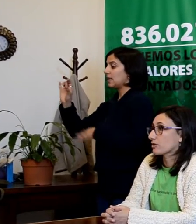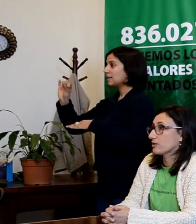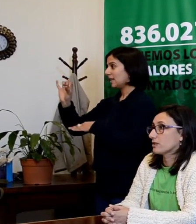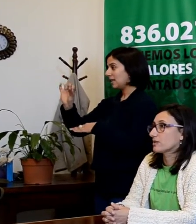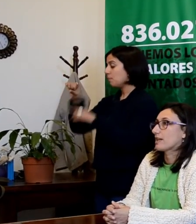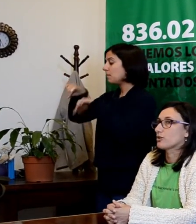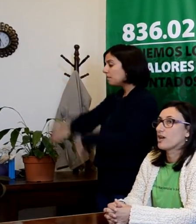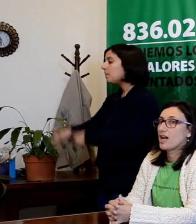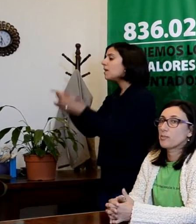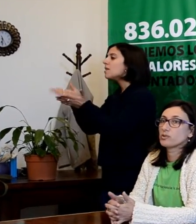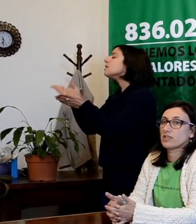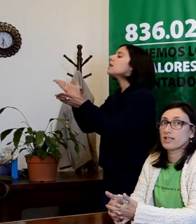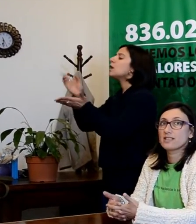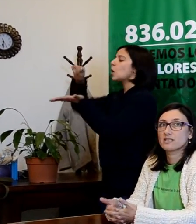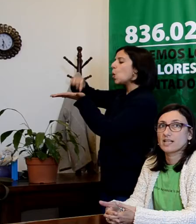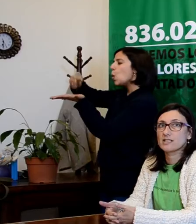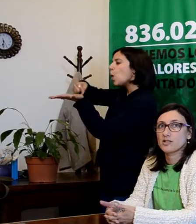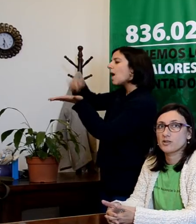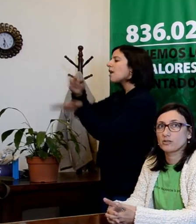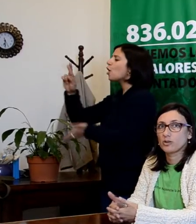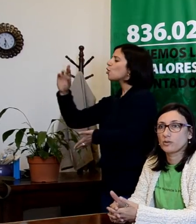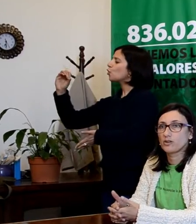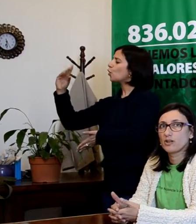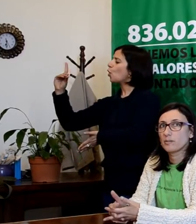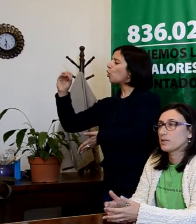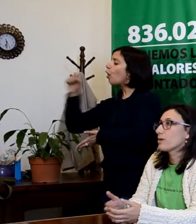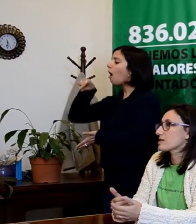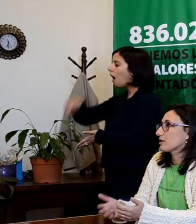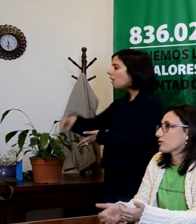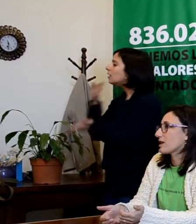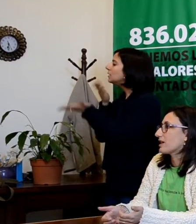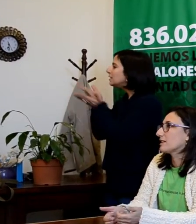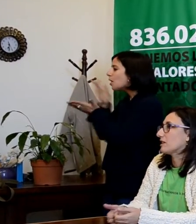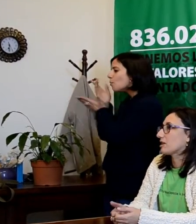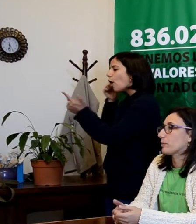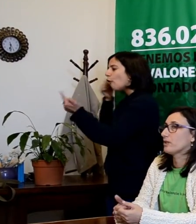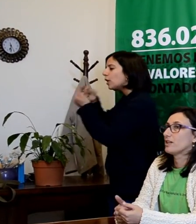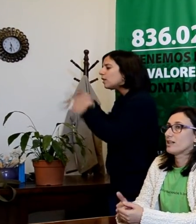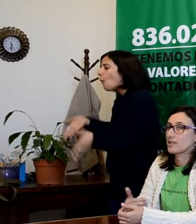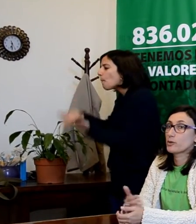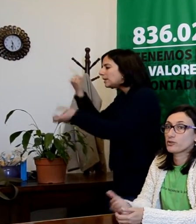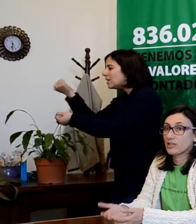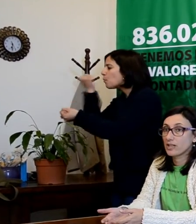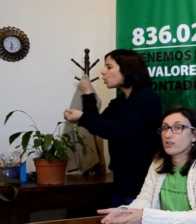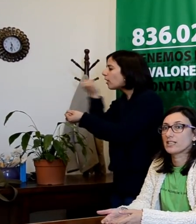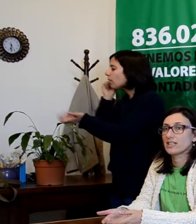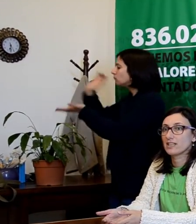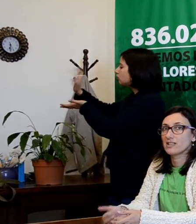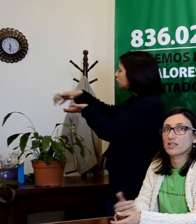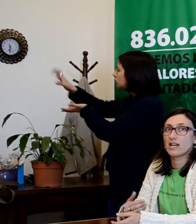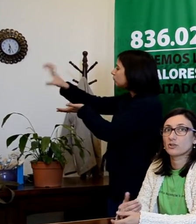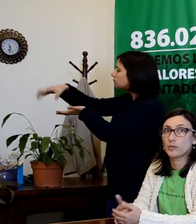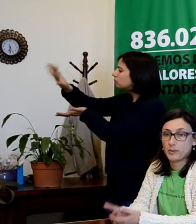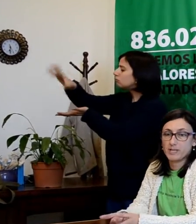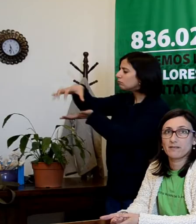Enrique Rodó, este año apuntando a la descentralización como venimos haciendo ya en el equipo, estamos rotando en las localidades